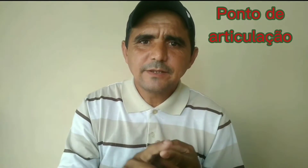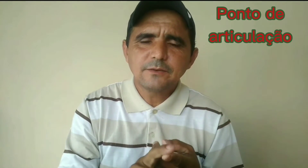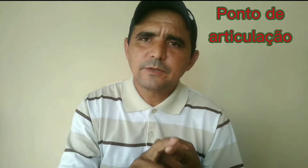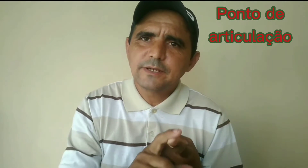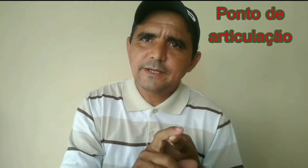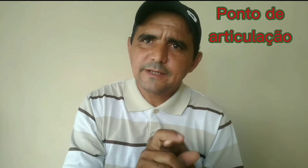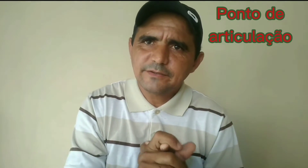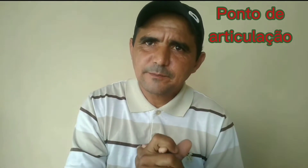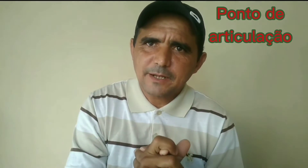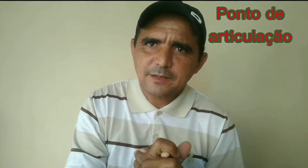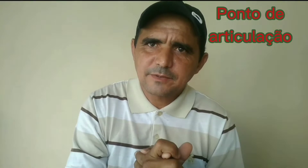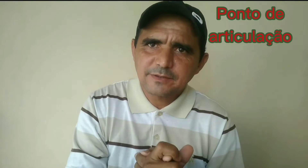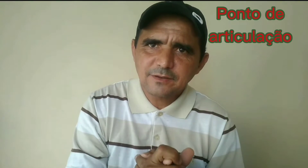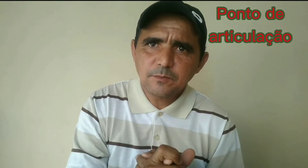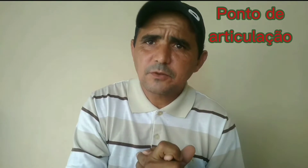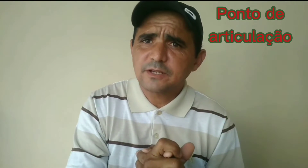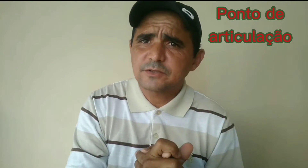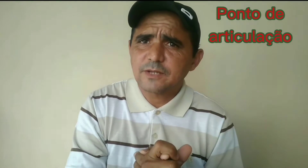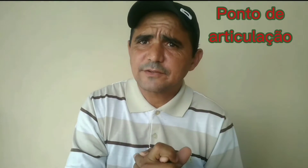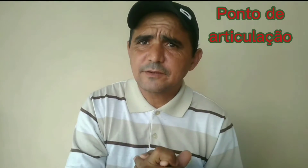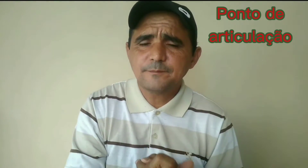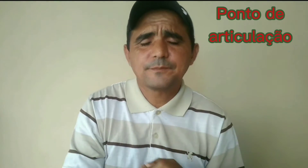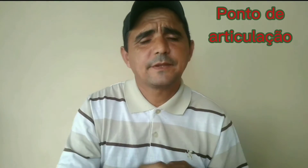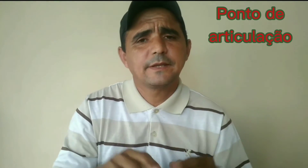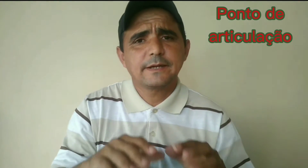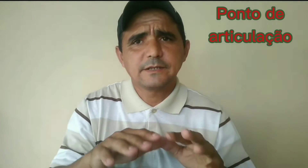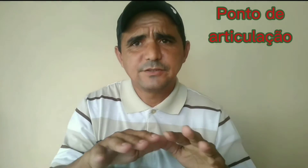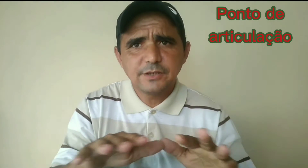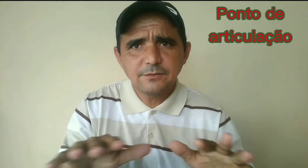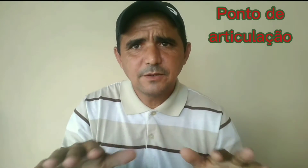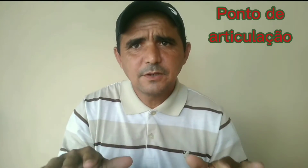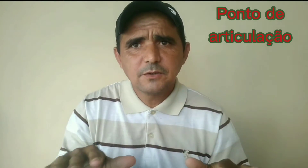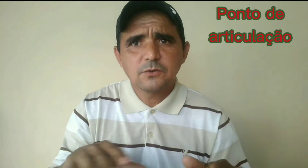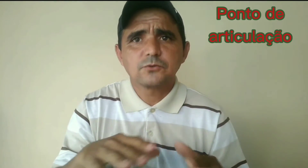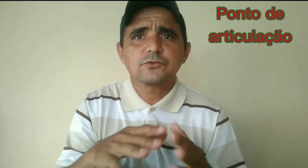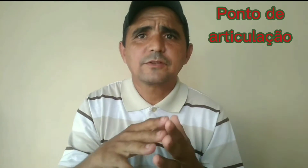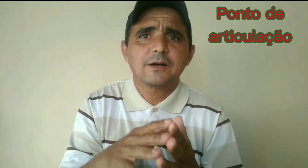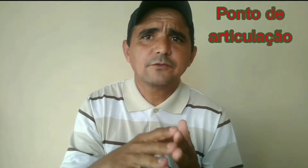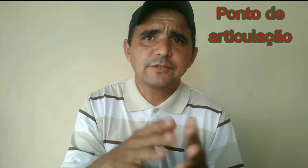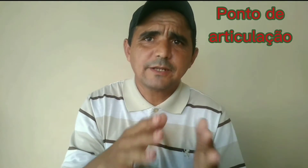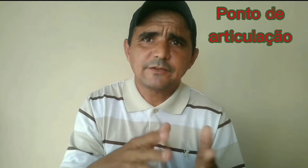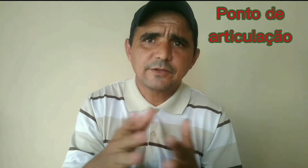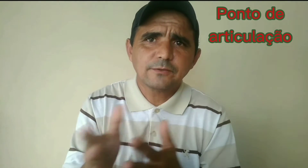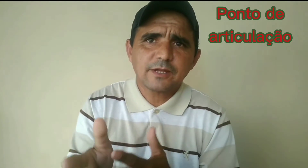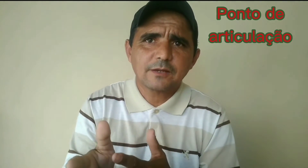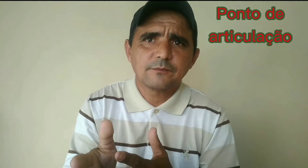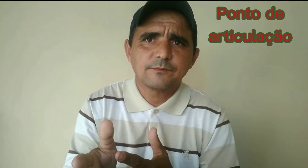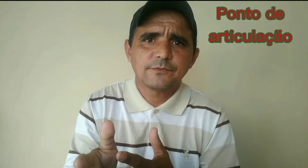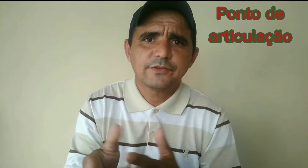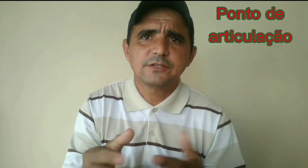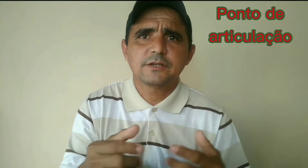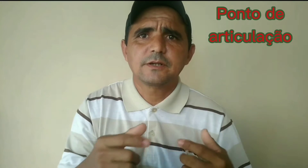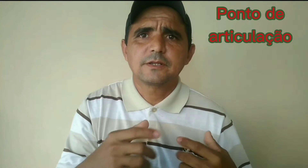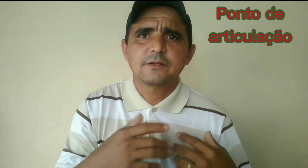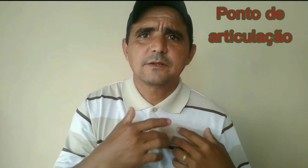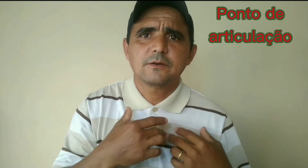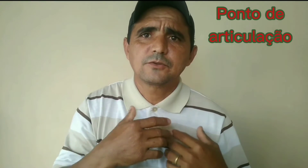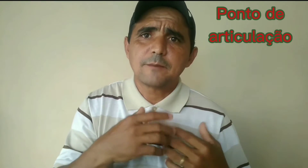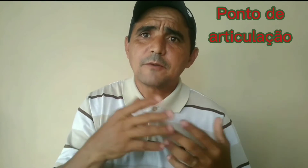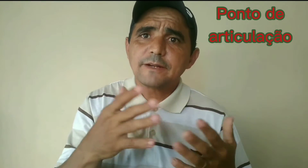aí o que é esse parâmetro, então, ponto de articulação? É a região onde o sinal será executado, seja onde a mão